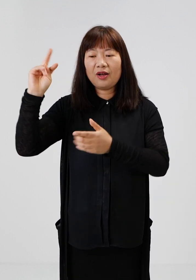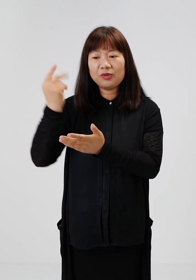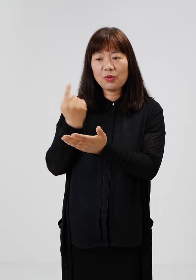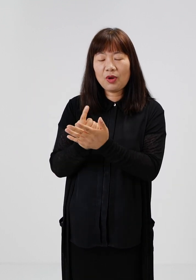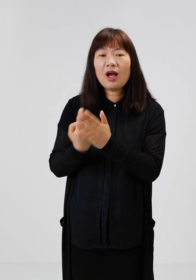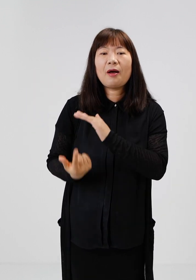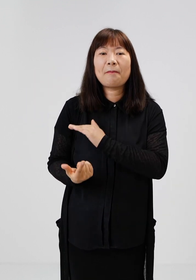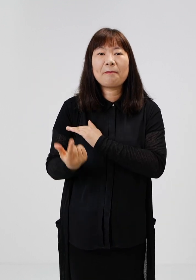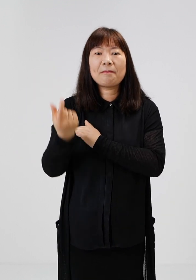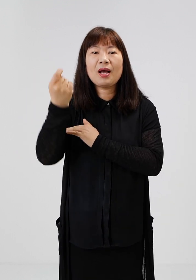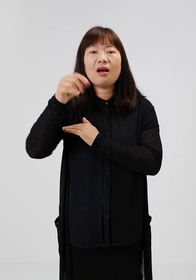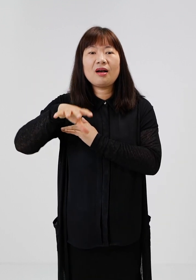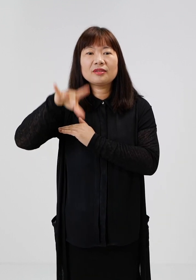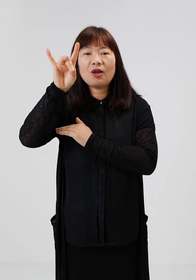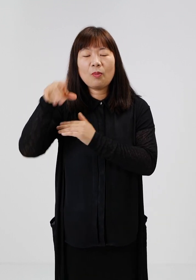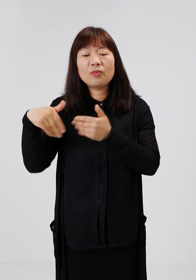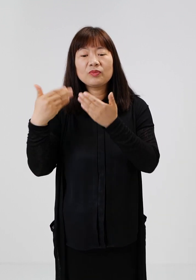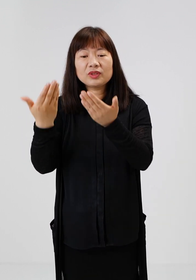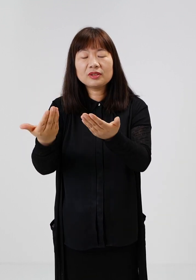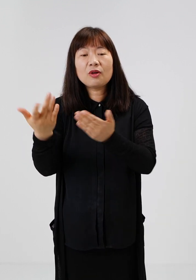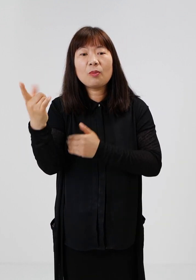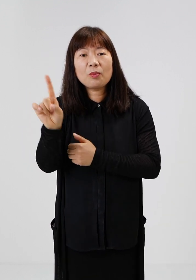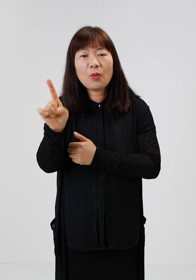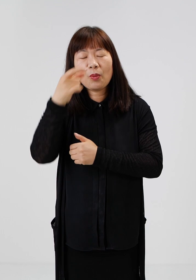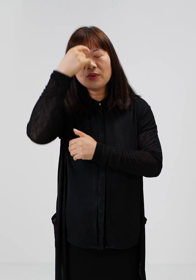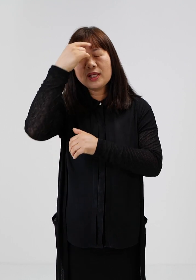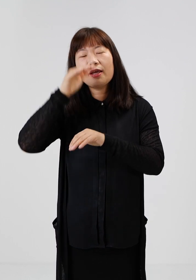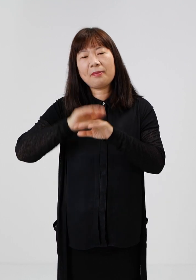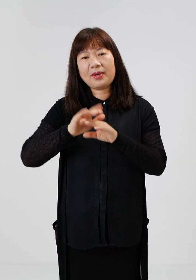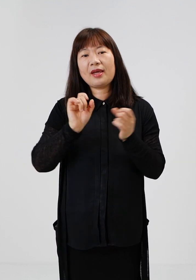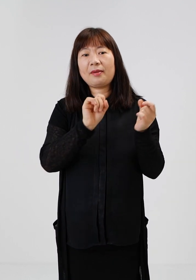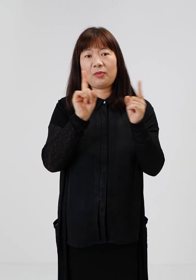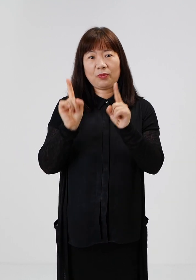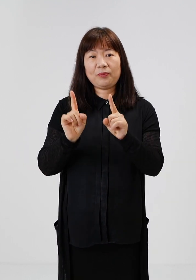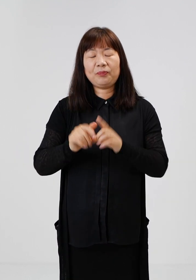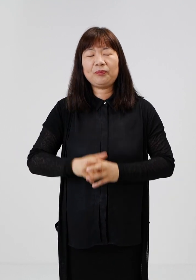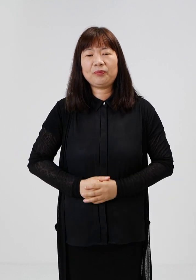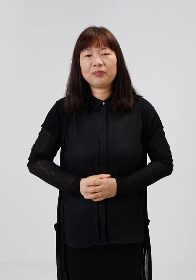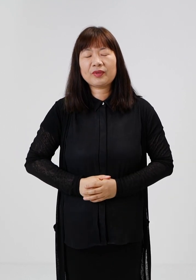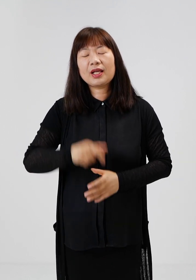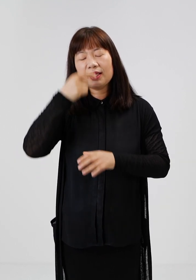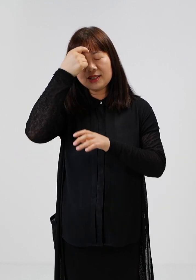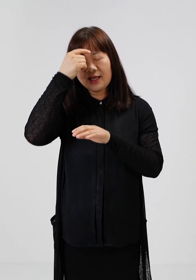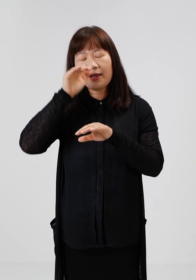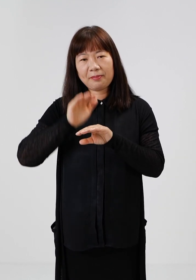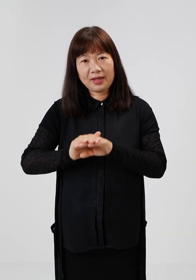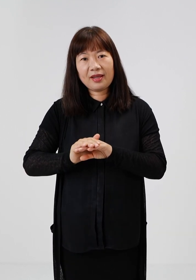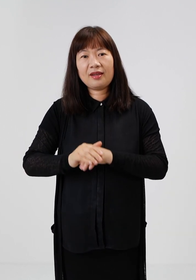돌아오자마자 처음으로 드린 것이 예배 회복입니다. 예배입니다.